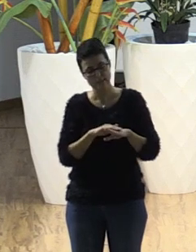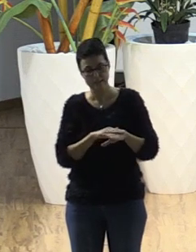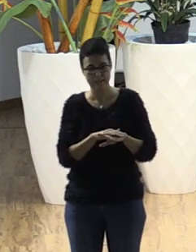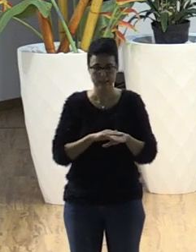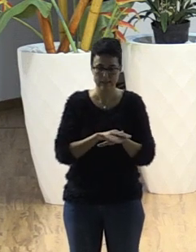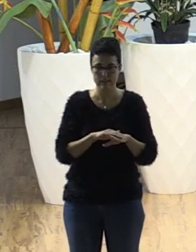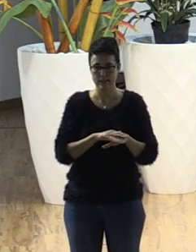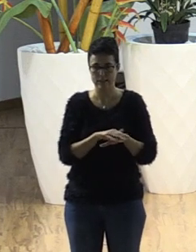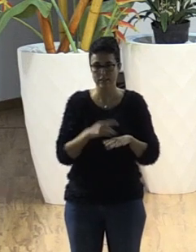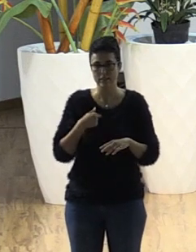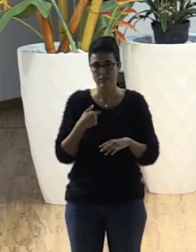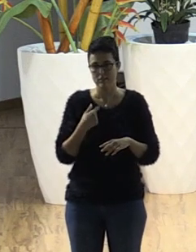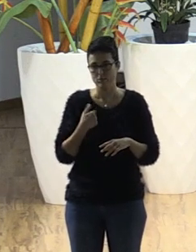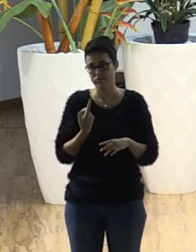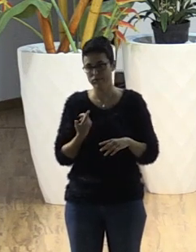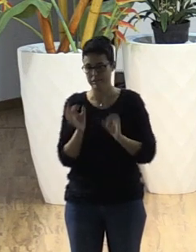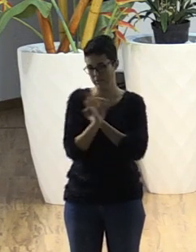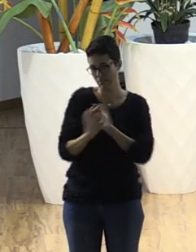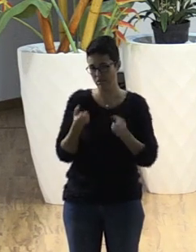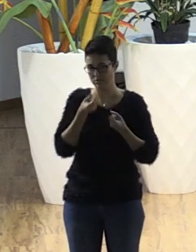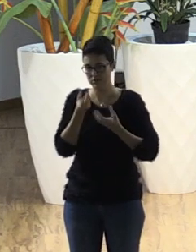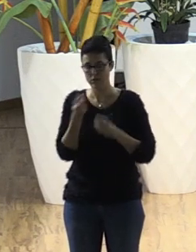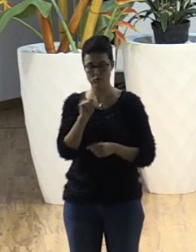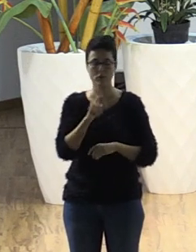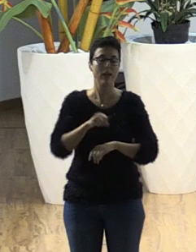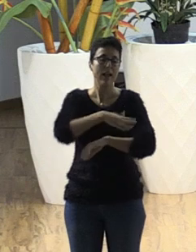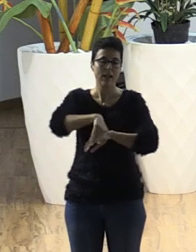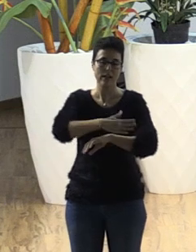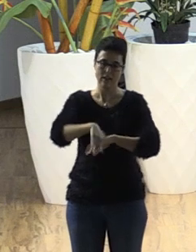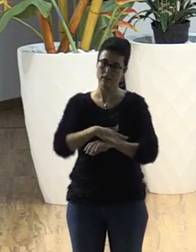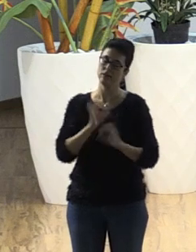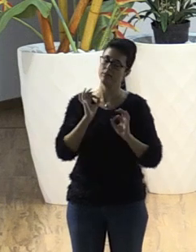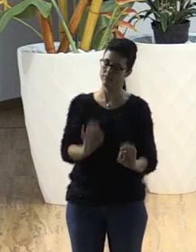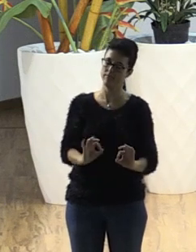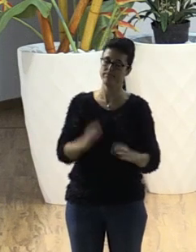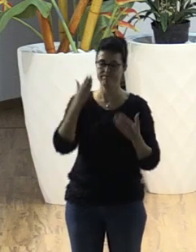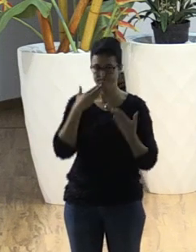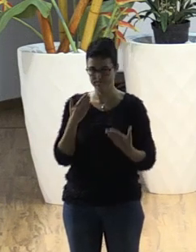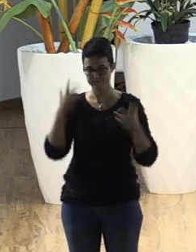de demagogia, sino en la calle. Muchas gracias.